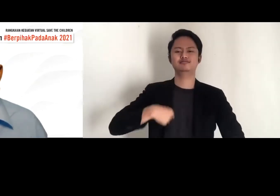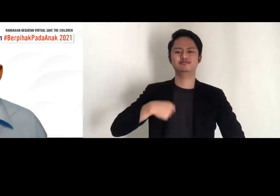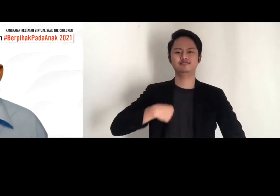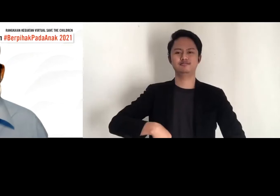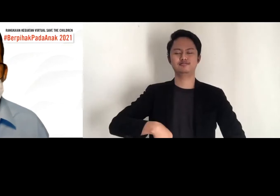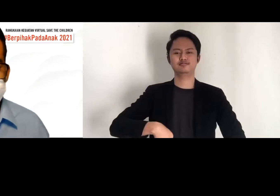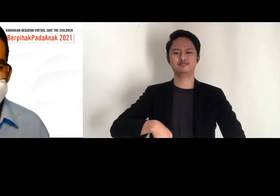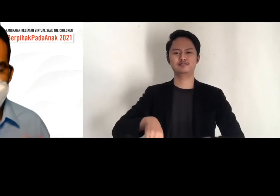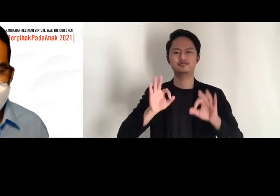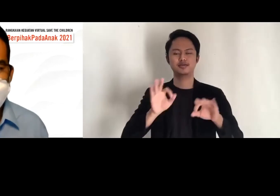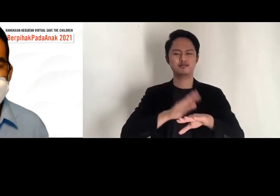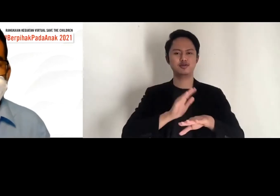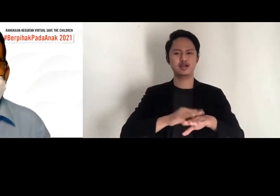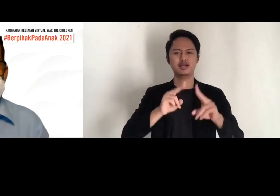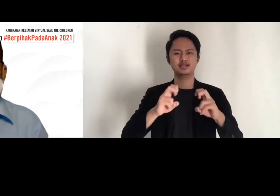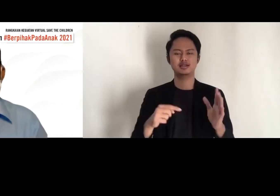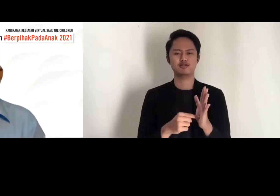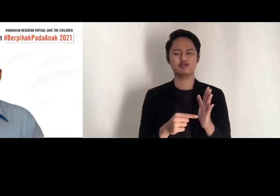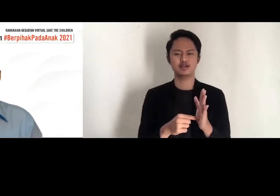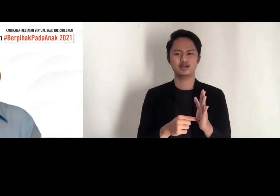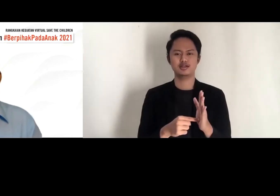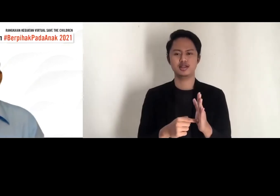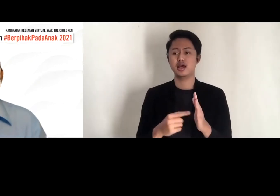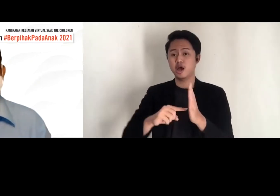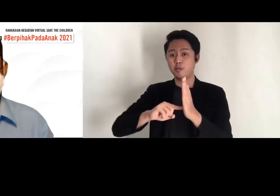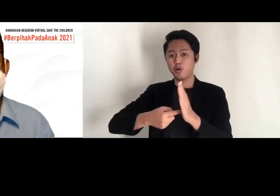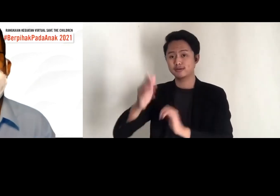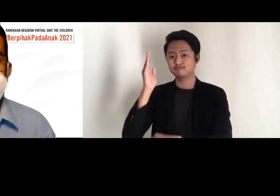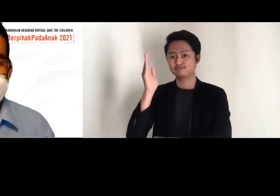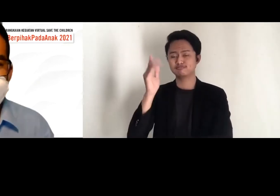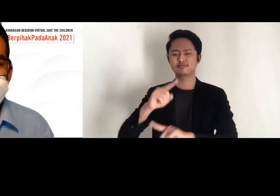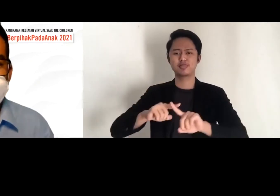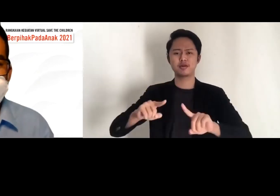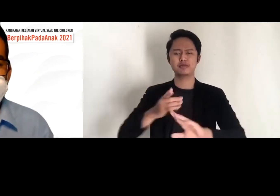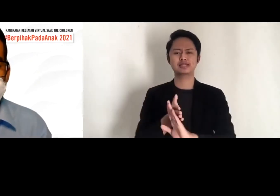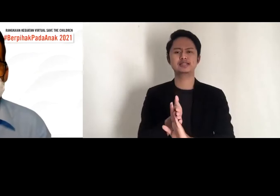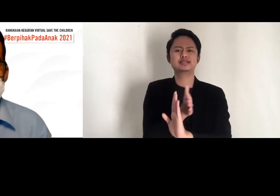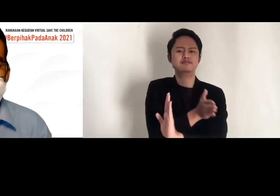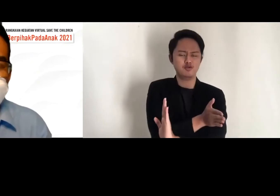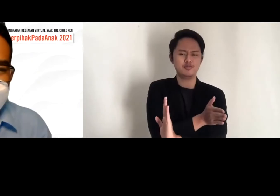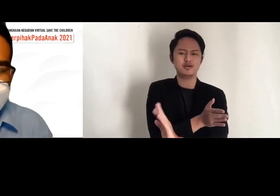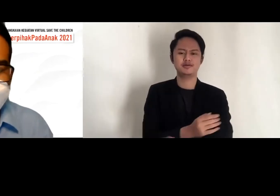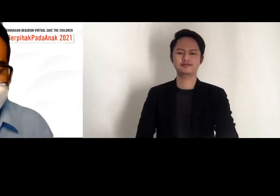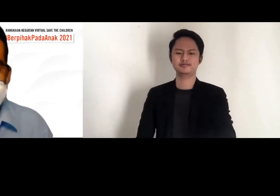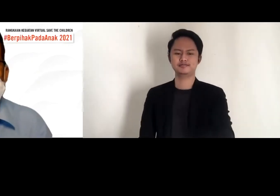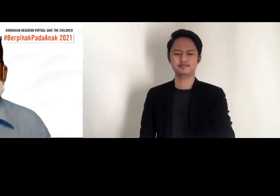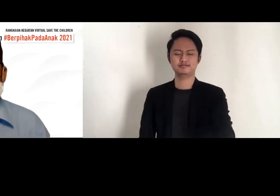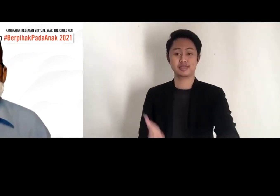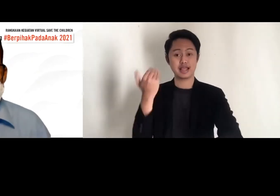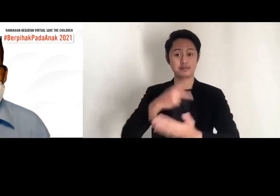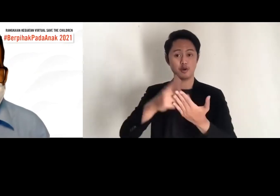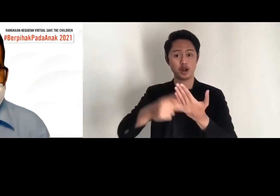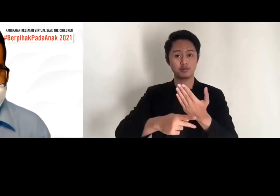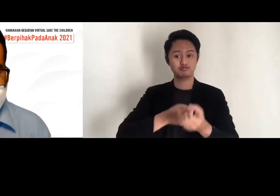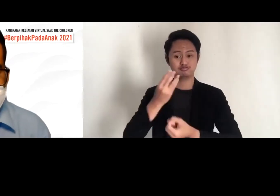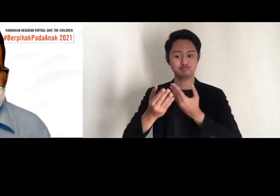Sebelum kita memulai atau sebelum mendengarkan pemaparan dari para narasumber mengenai program-program yang tadi sudah saya sebutkan,